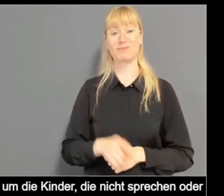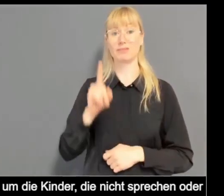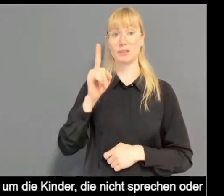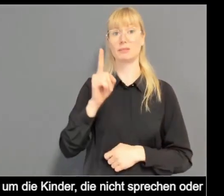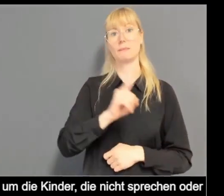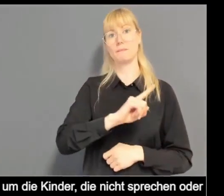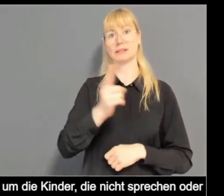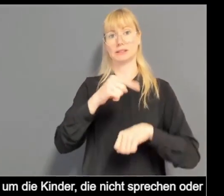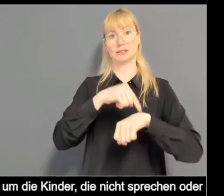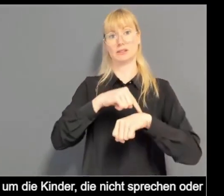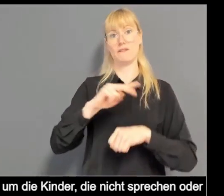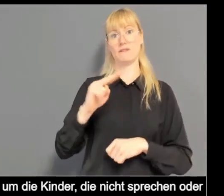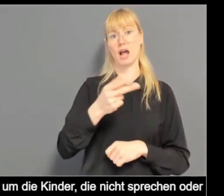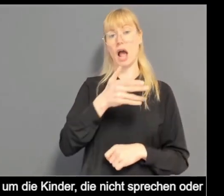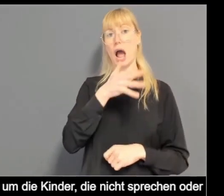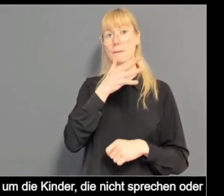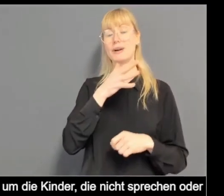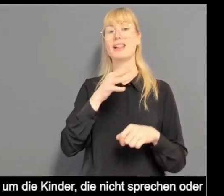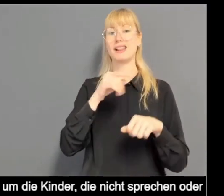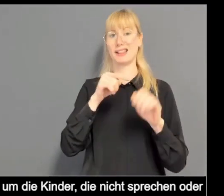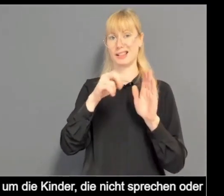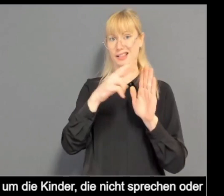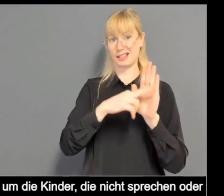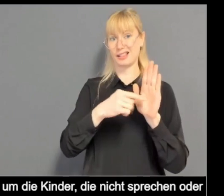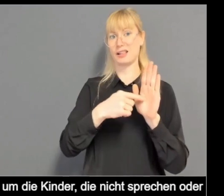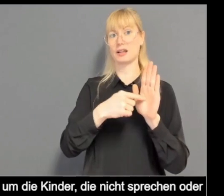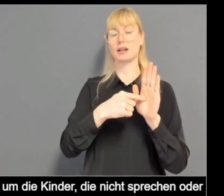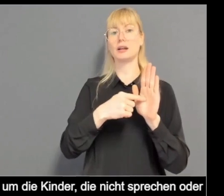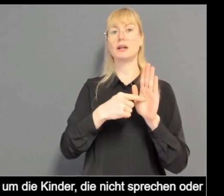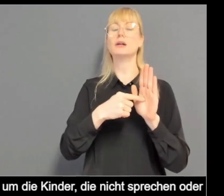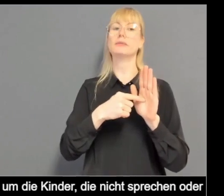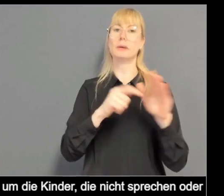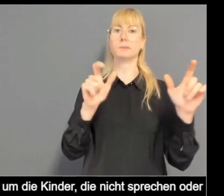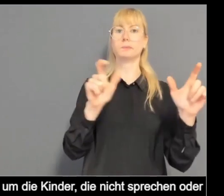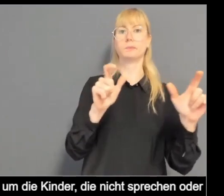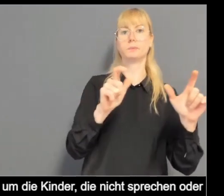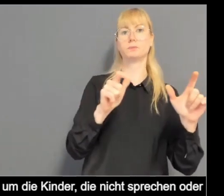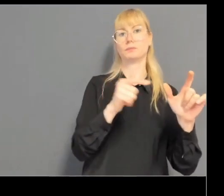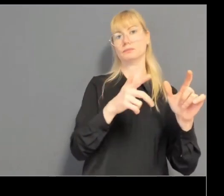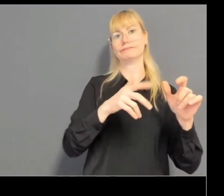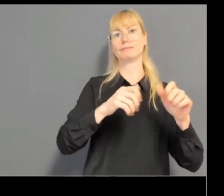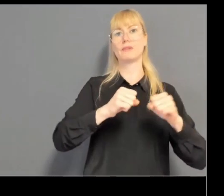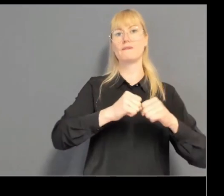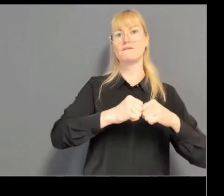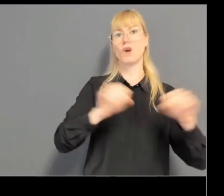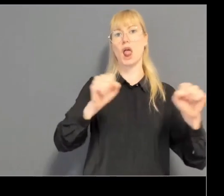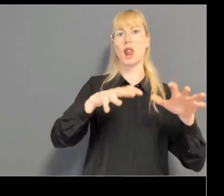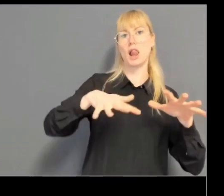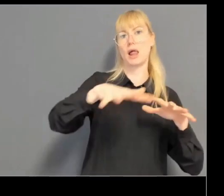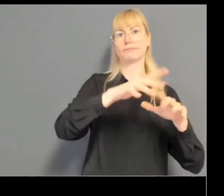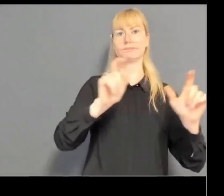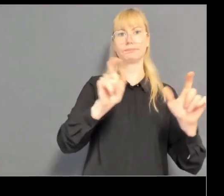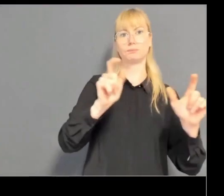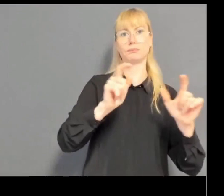Einziger Punkt ist, während des Übergangszeitraums, jetzt bis zum 2.4., würde natürlich ein Festzelt so behandelt werden